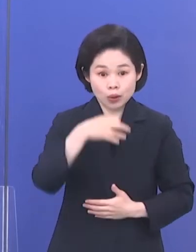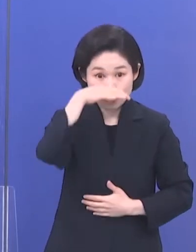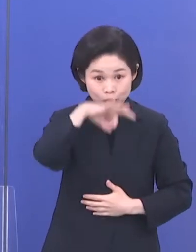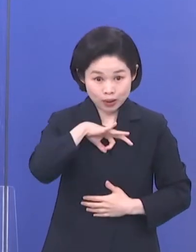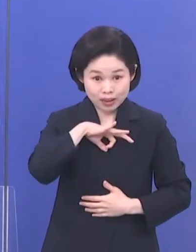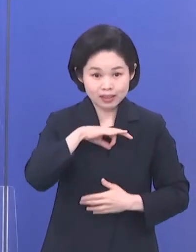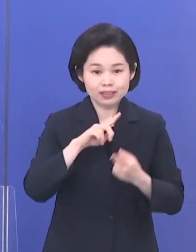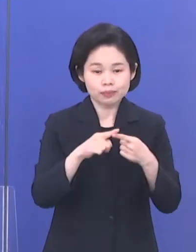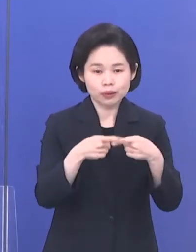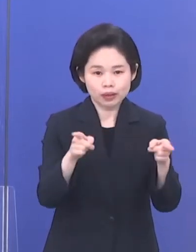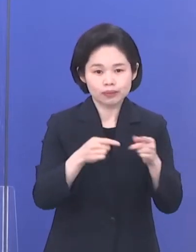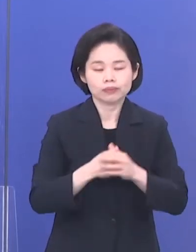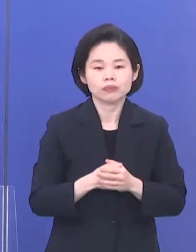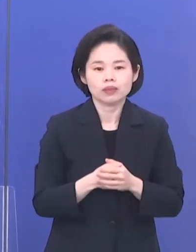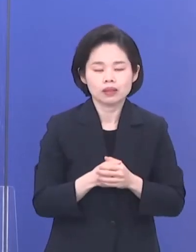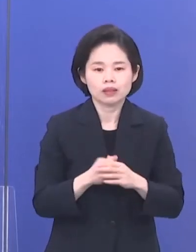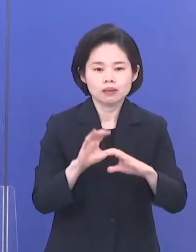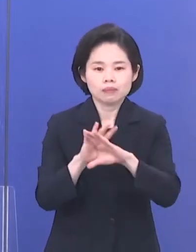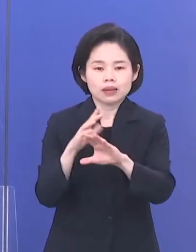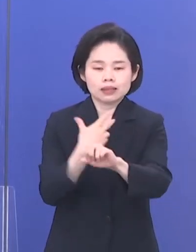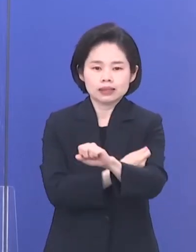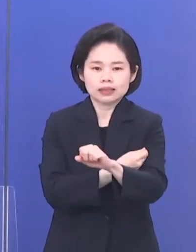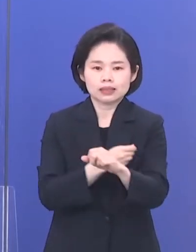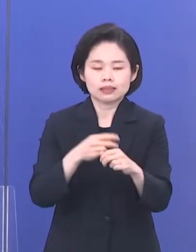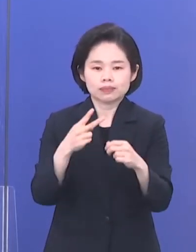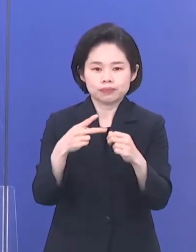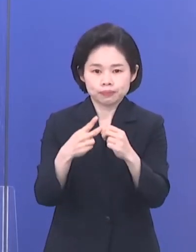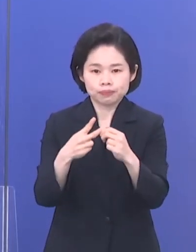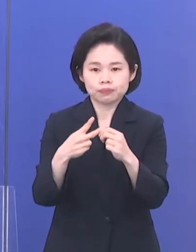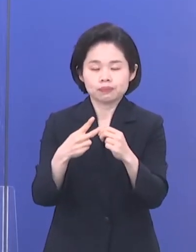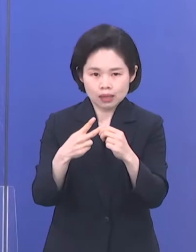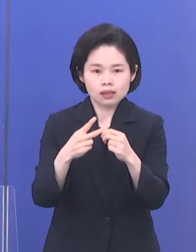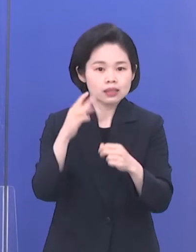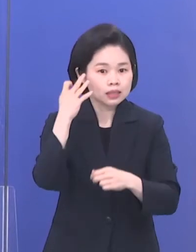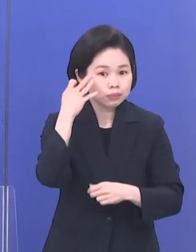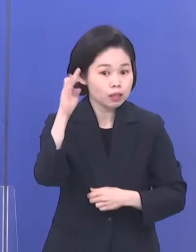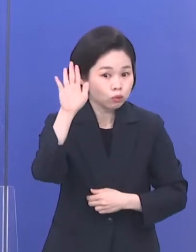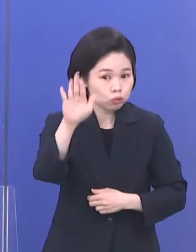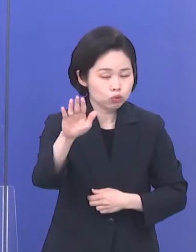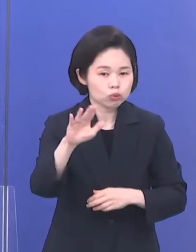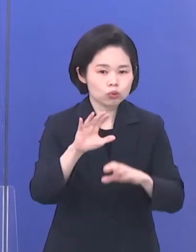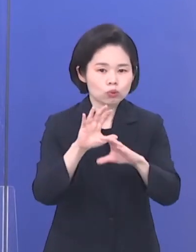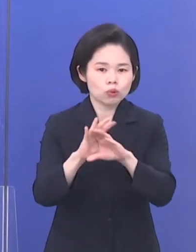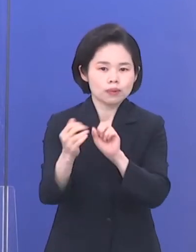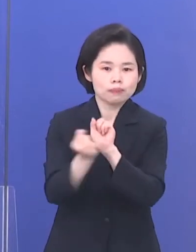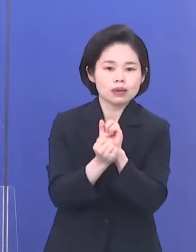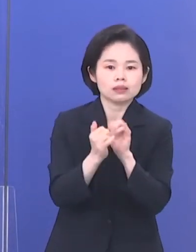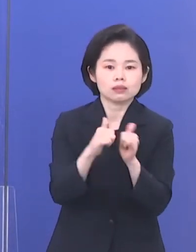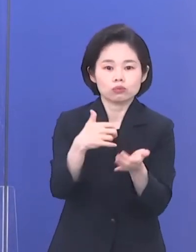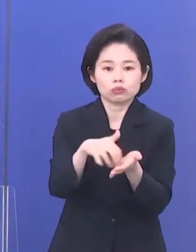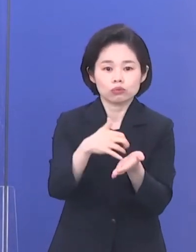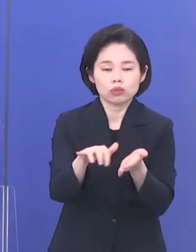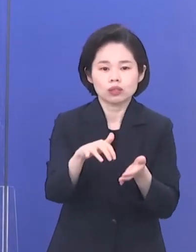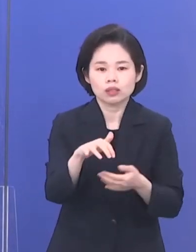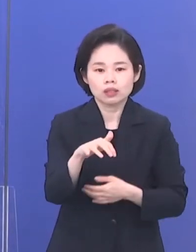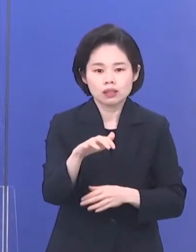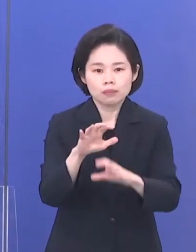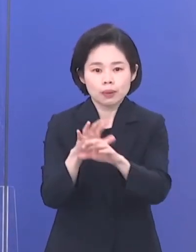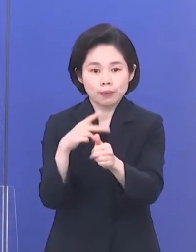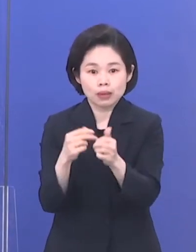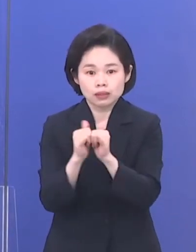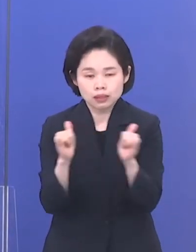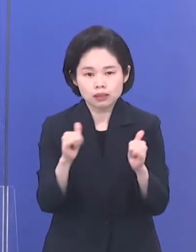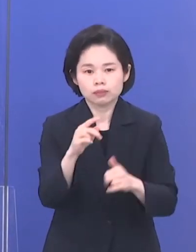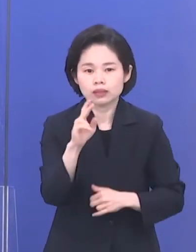효과성입니다. 백신 2차 투여 후 14일 이후 코로나19로 확진받은 사람은 백신군